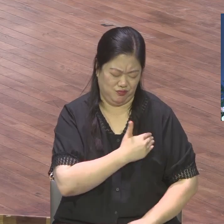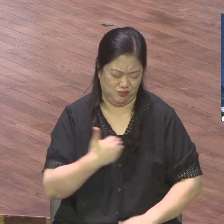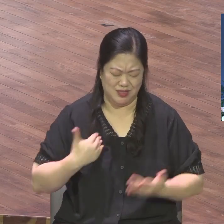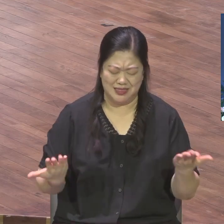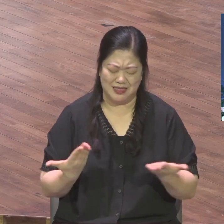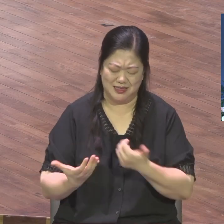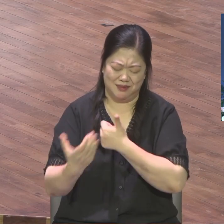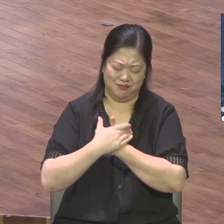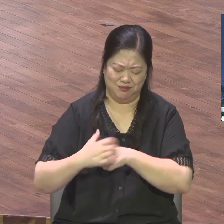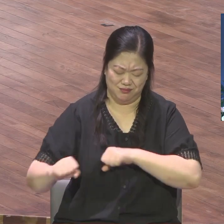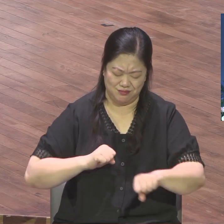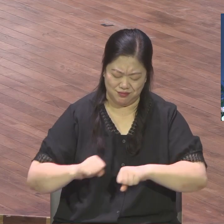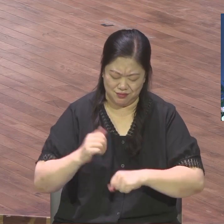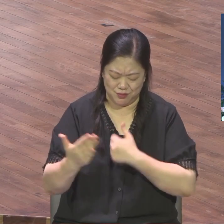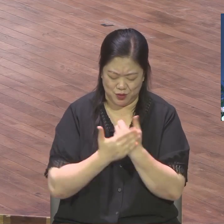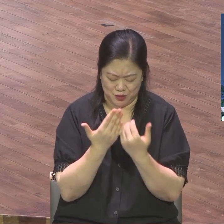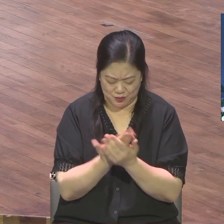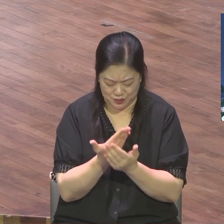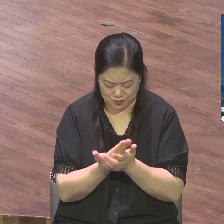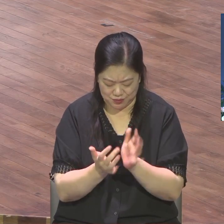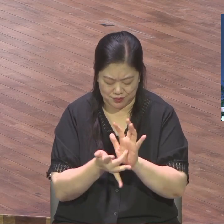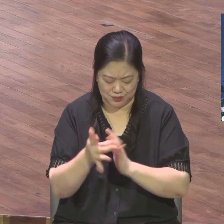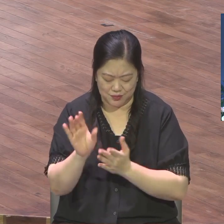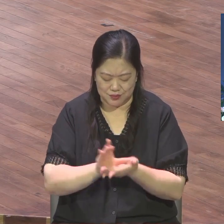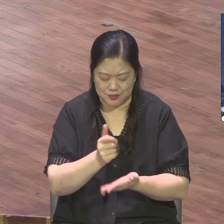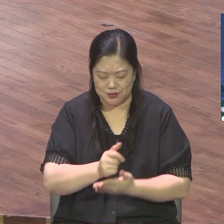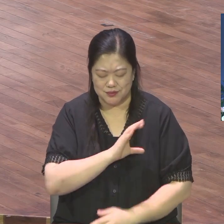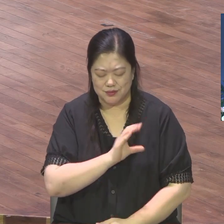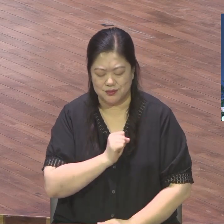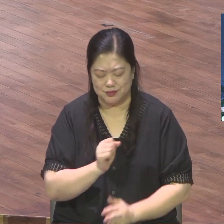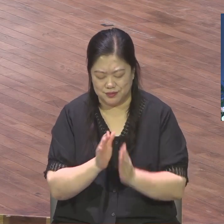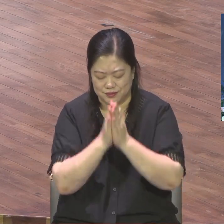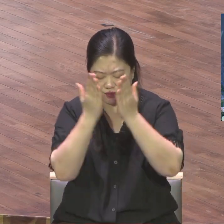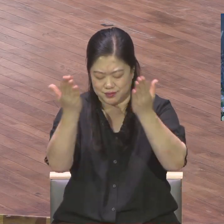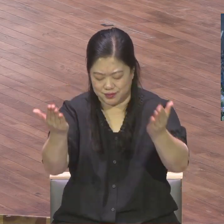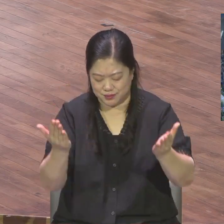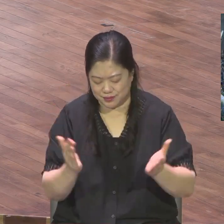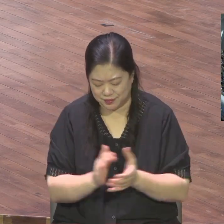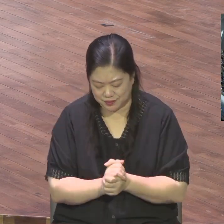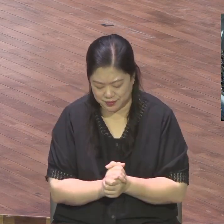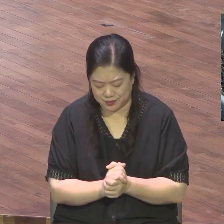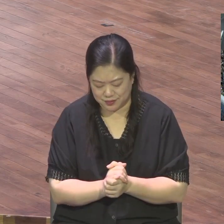주옵소서. 예수 그리스도를 받들어 기도합니다. 아멘.